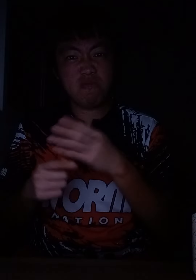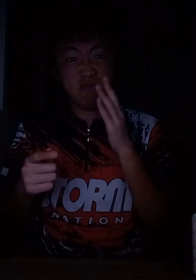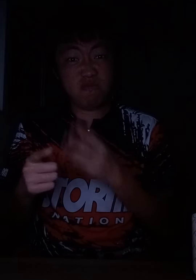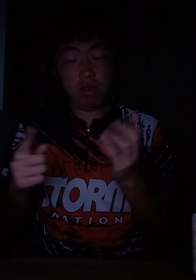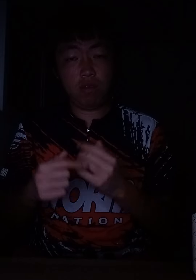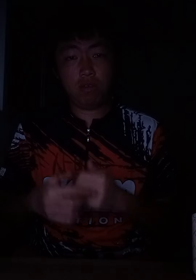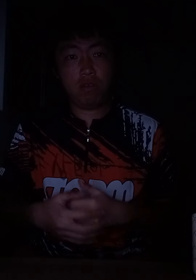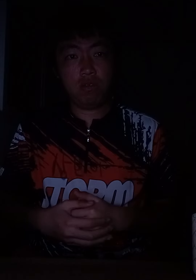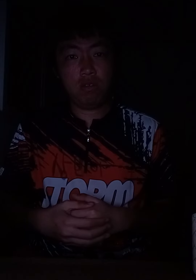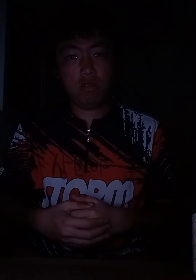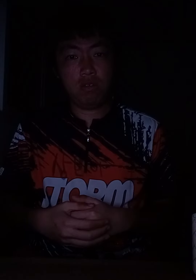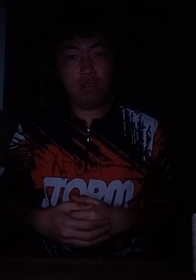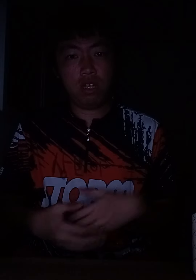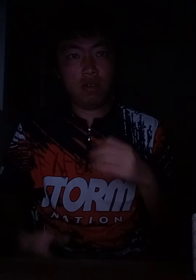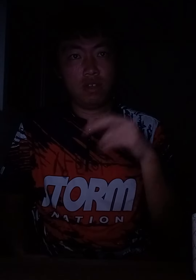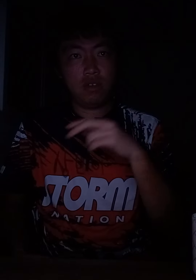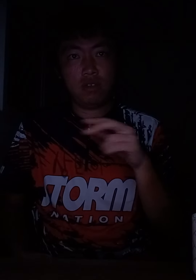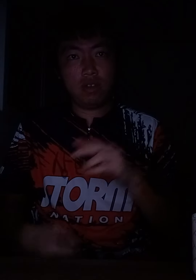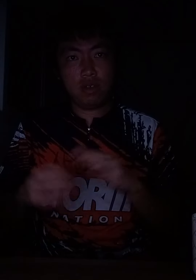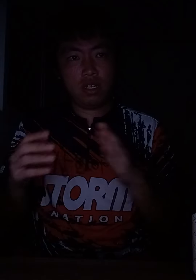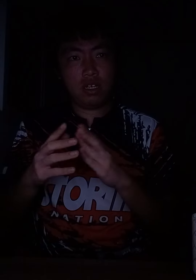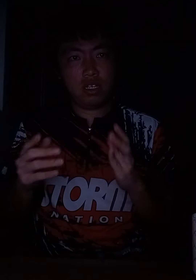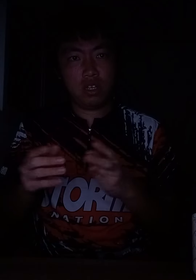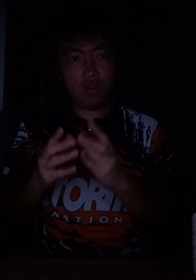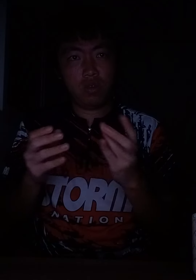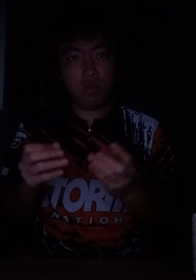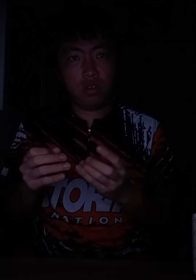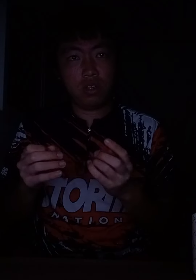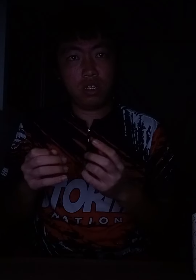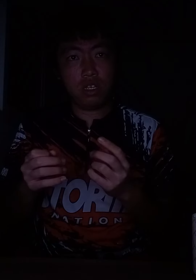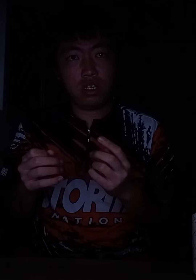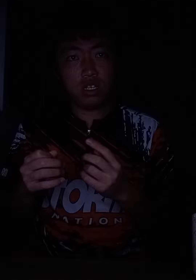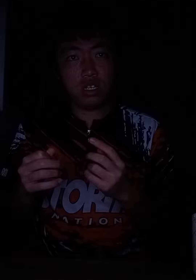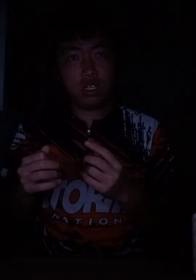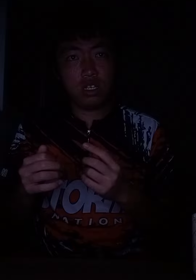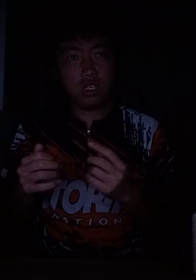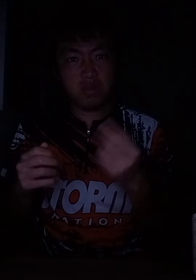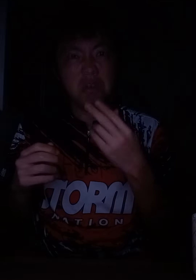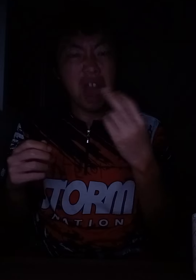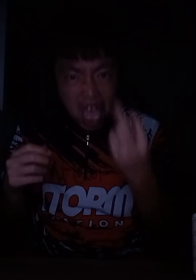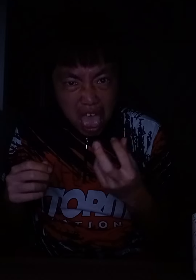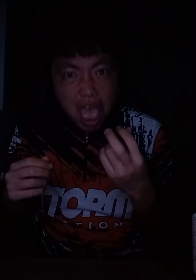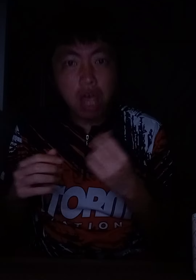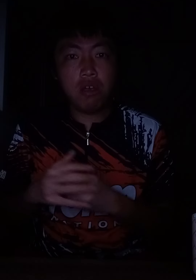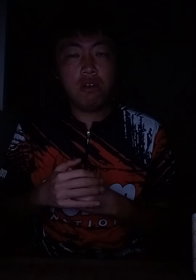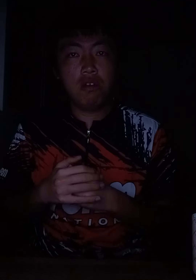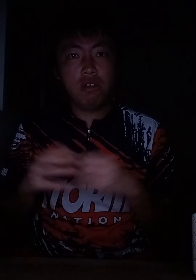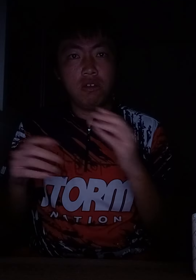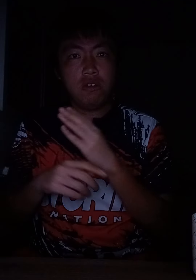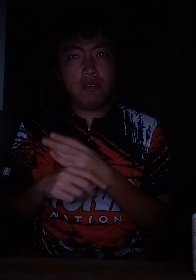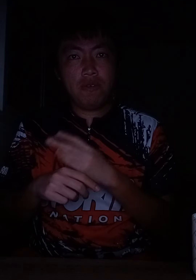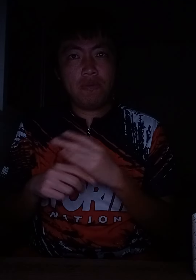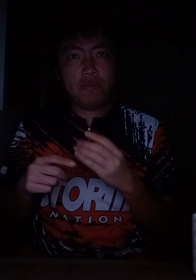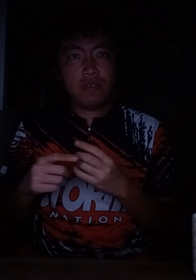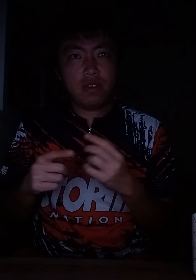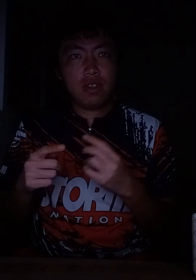부렸습니다. 남성들은 편의점 바깥 냉동고 문을 모두 열더니 안에 침을 뱉었는데요. 계산도 하지 않은 아이스크림을 주변 화단에 걸터